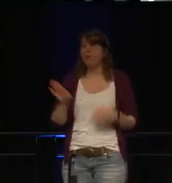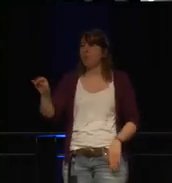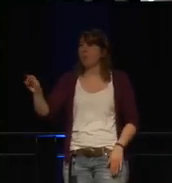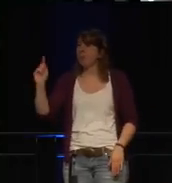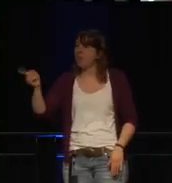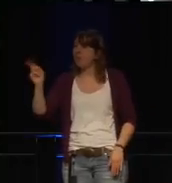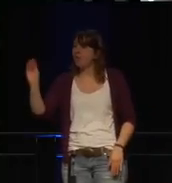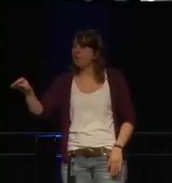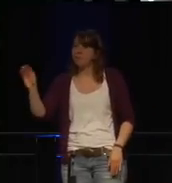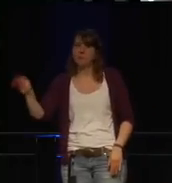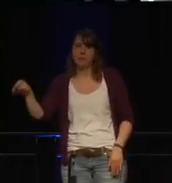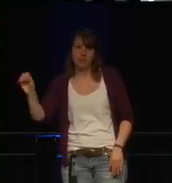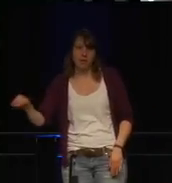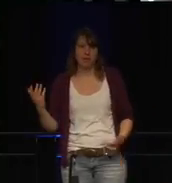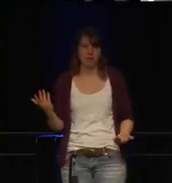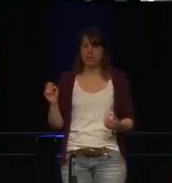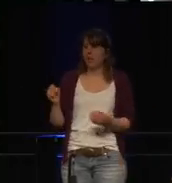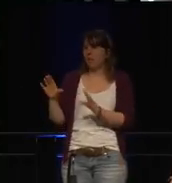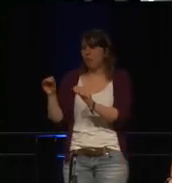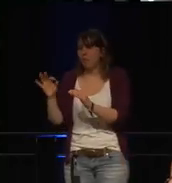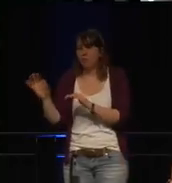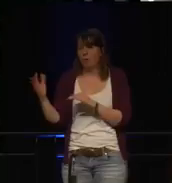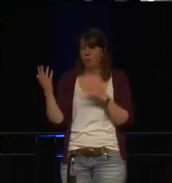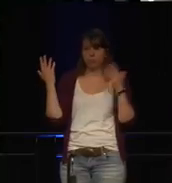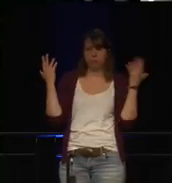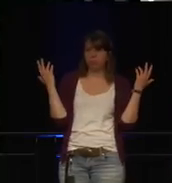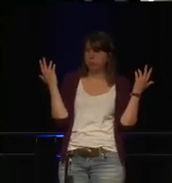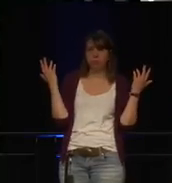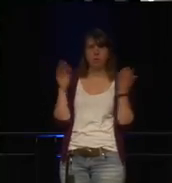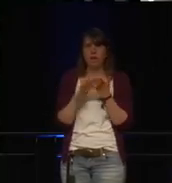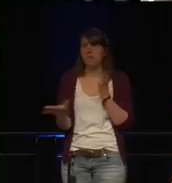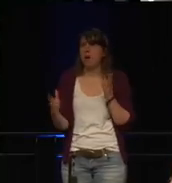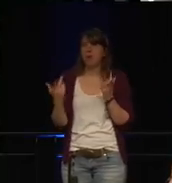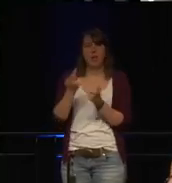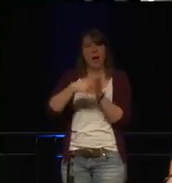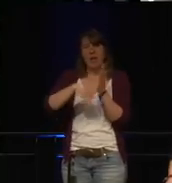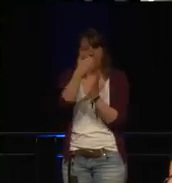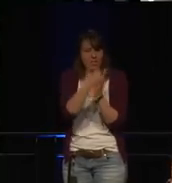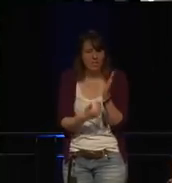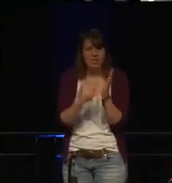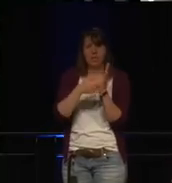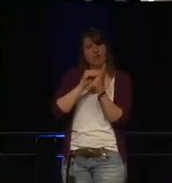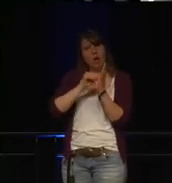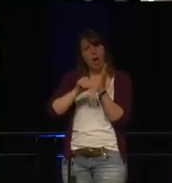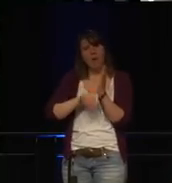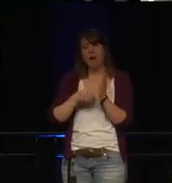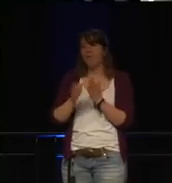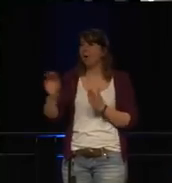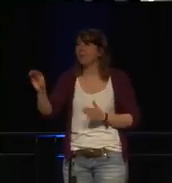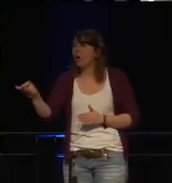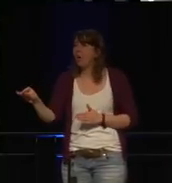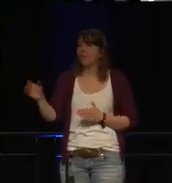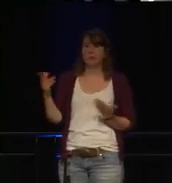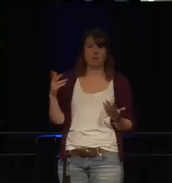puedes hacer que el aparato lea tus emails y usarlo para programar, hacer listas de lo que vas a